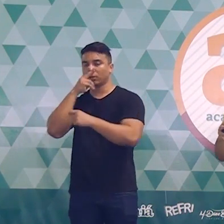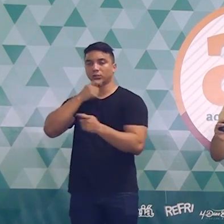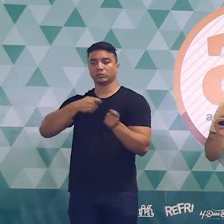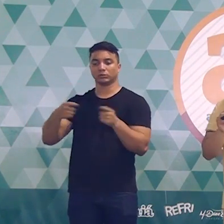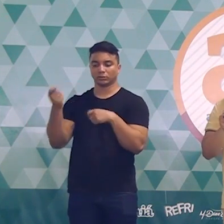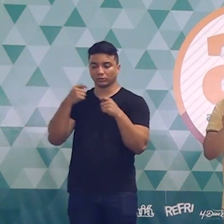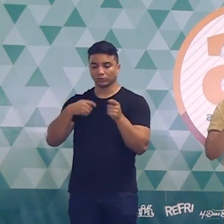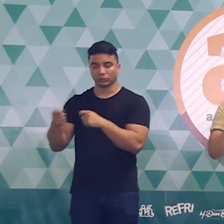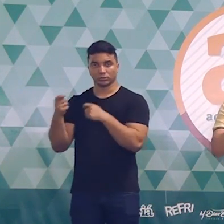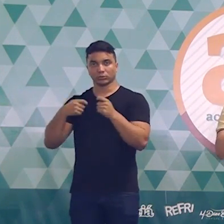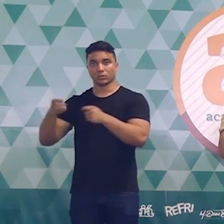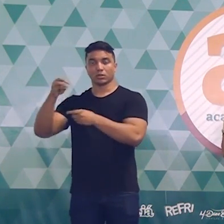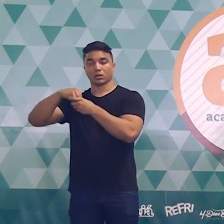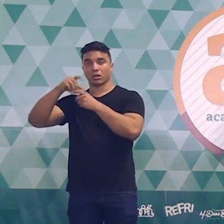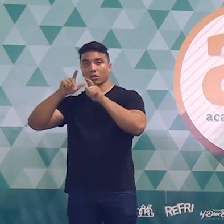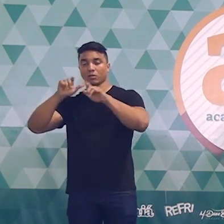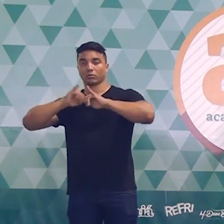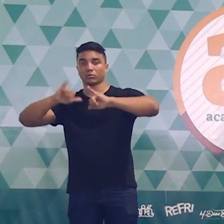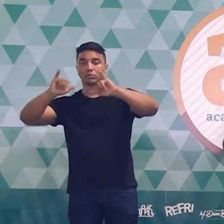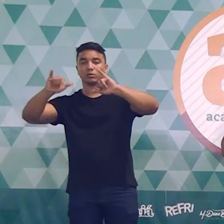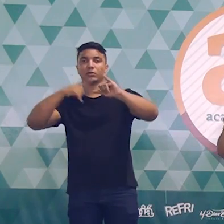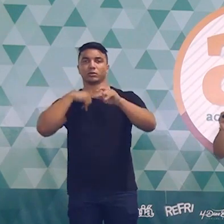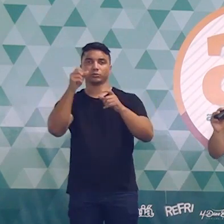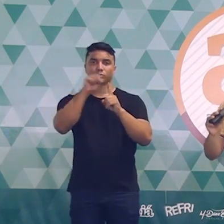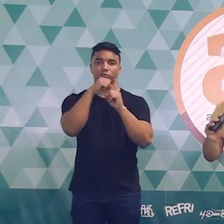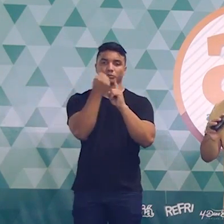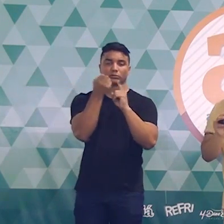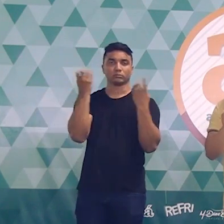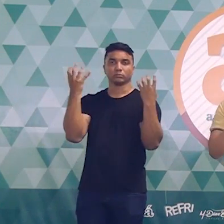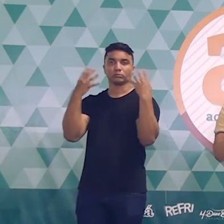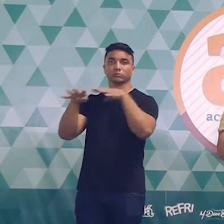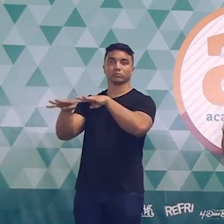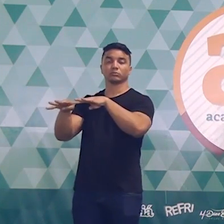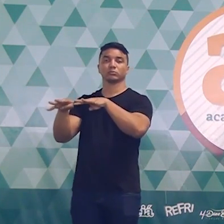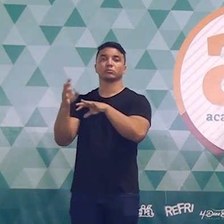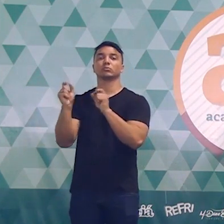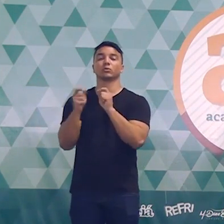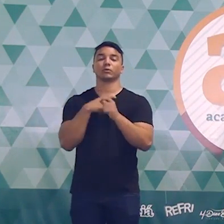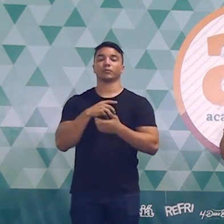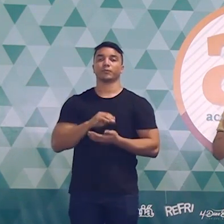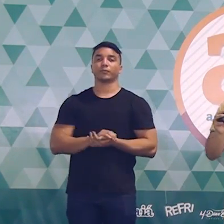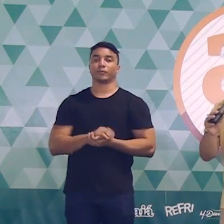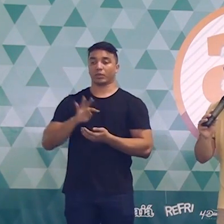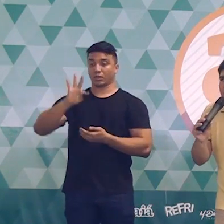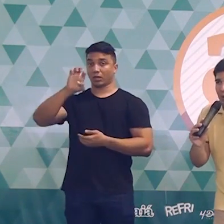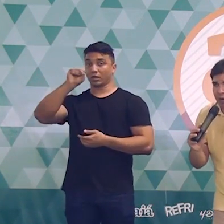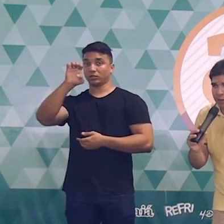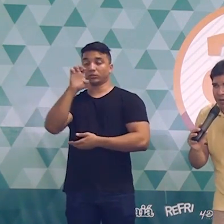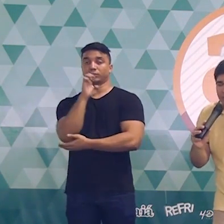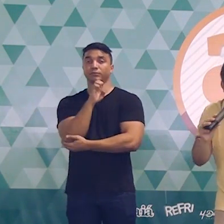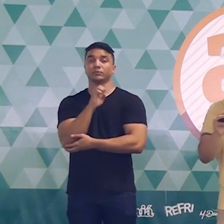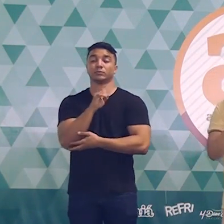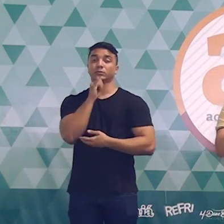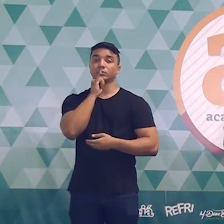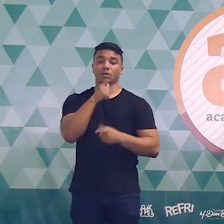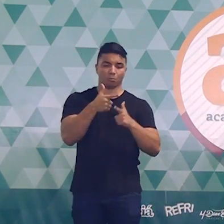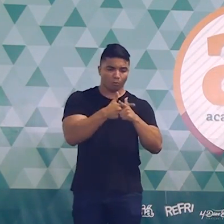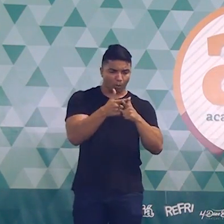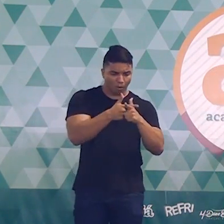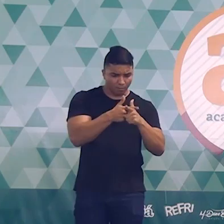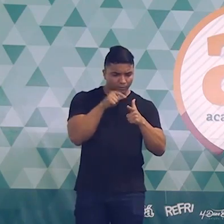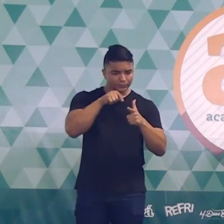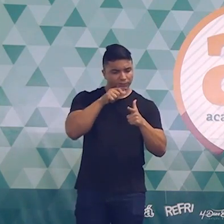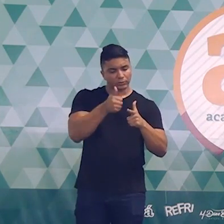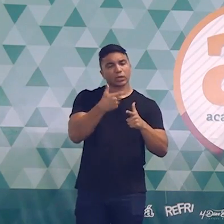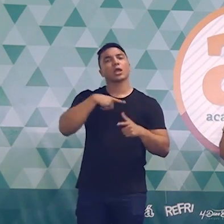na imprensa, vem chamando a atenção da sociedade por alguma coisa. Tese. Se existe um problema, alguém tem